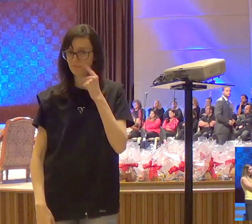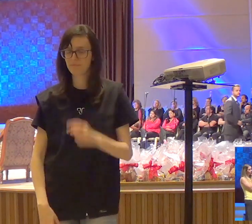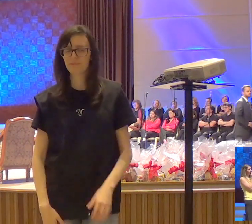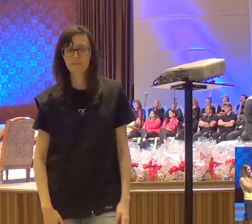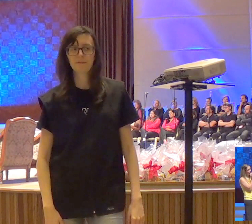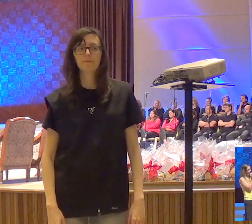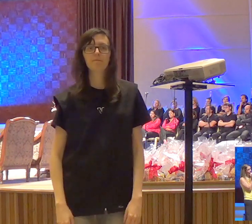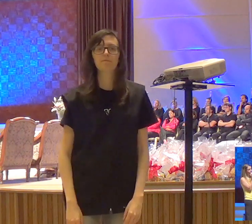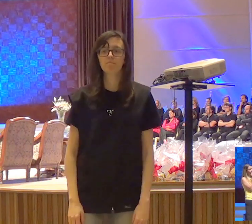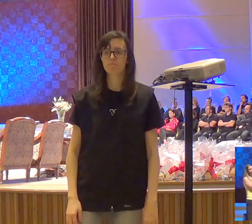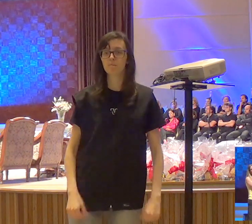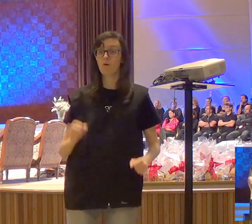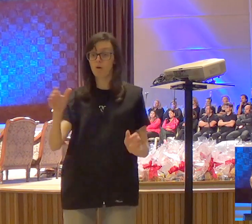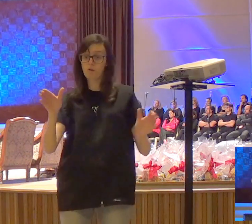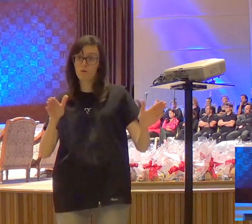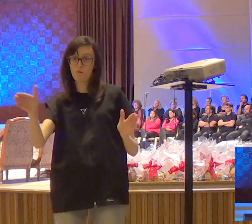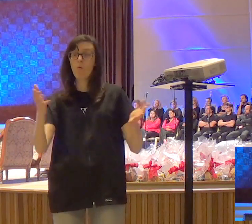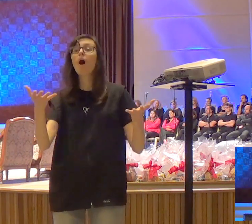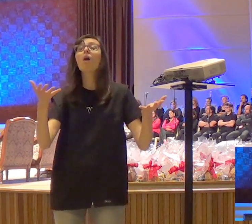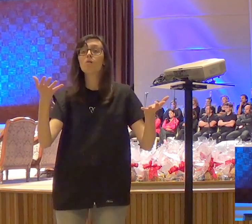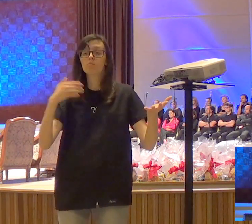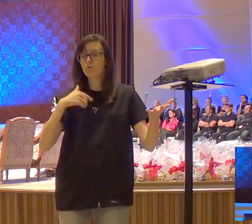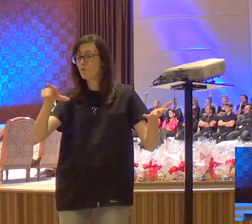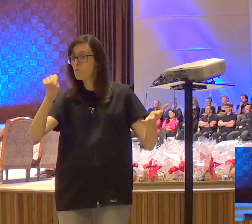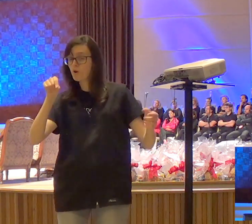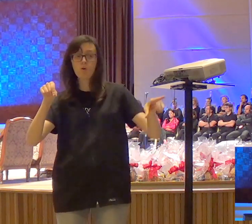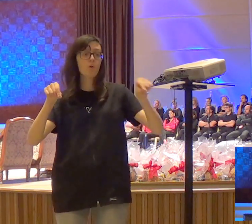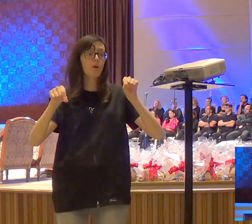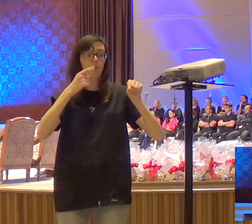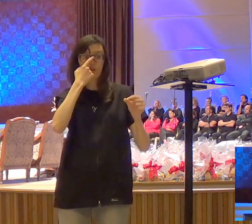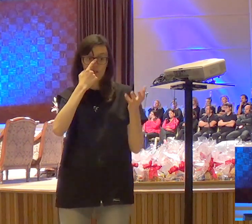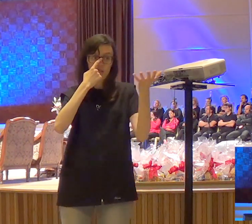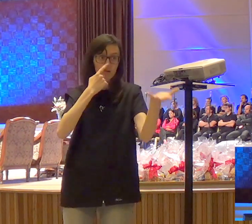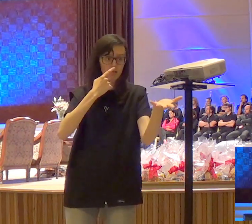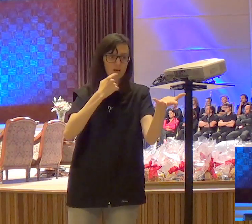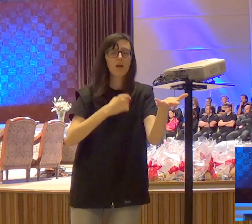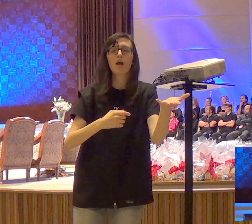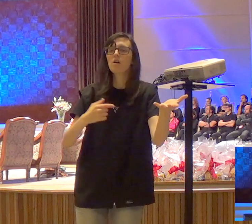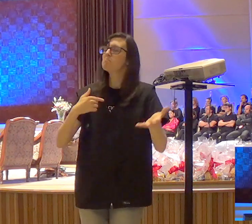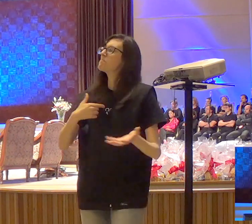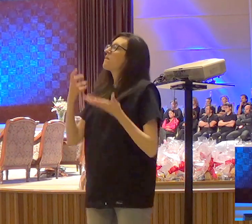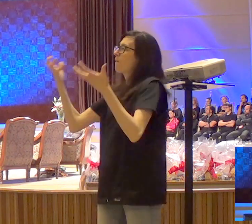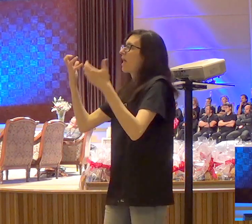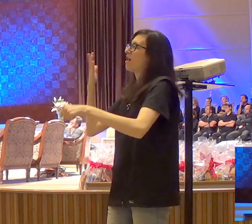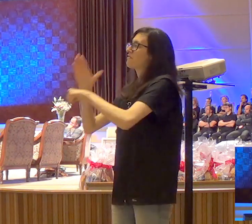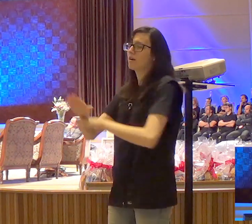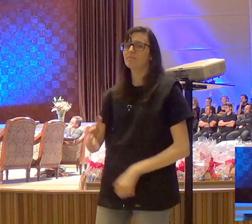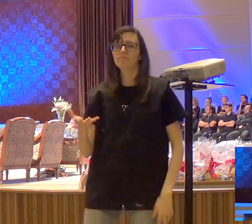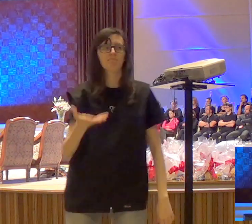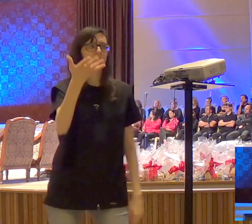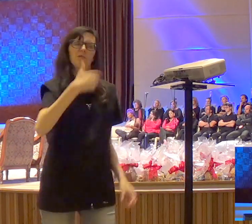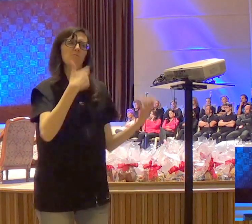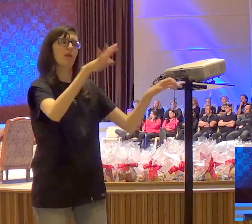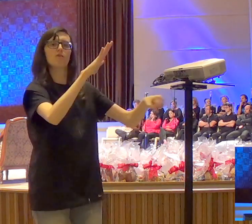to choose to take no action about this problem. E essa escolha vai ser: eu vou tomar uma atitude ou não vou tomar uma atitude sobre esse